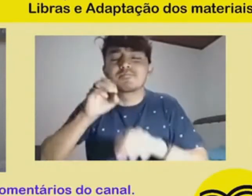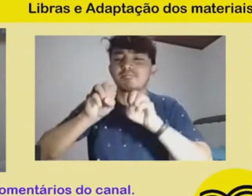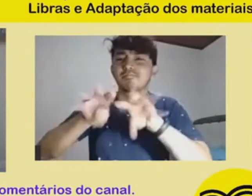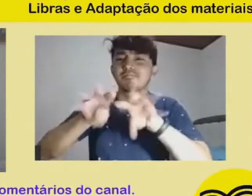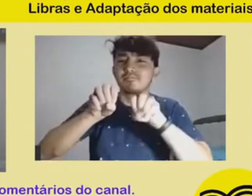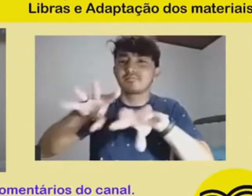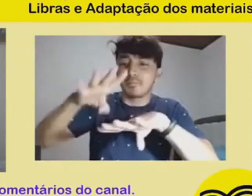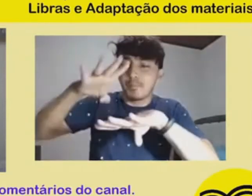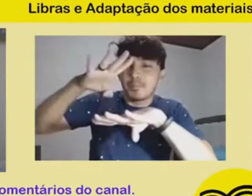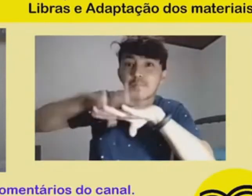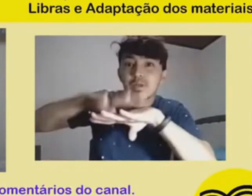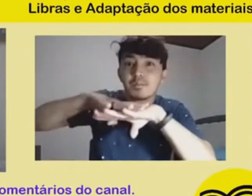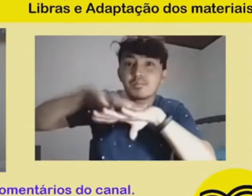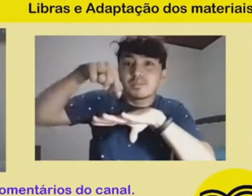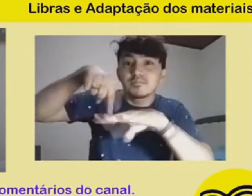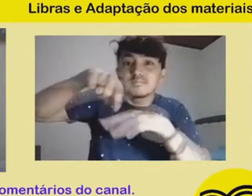importância,